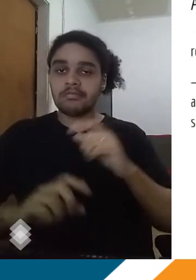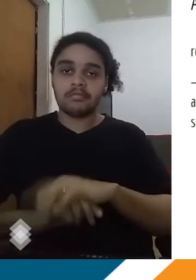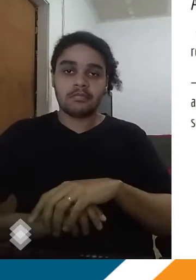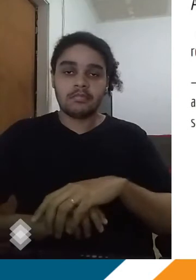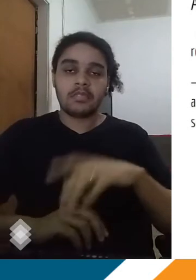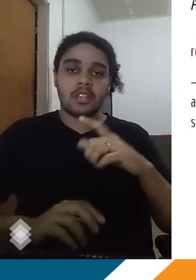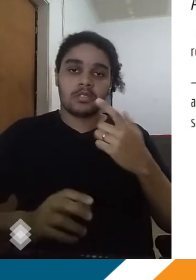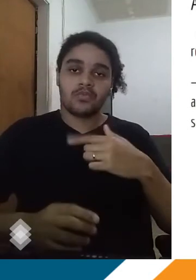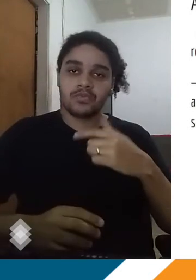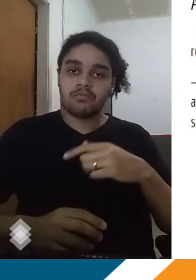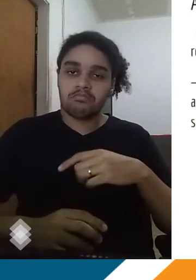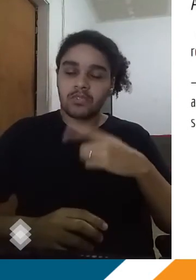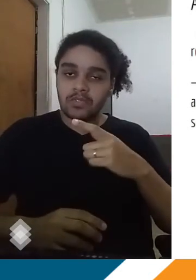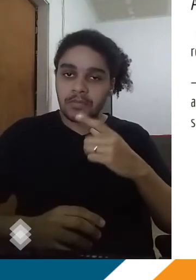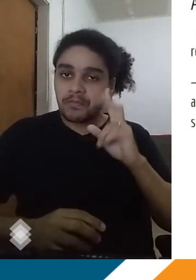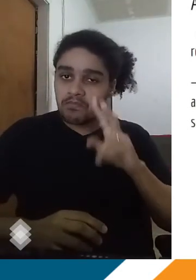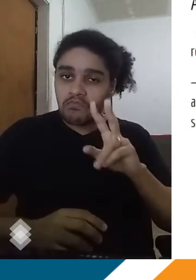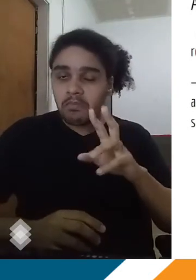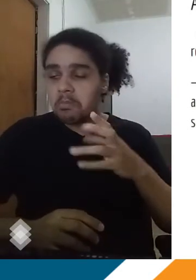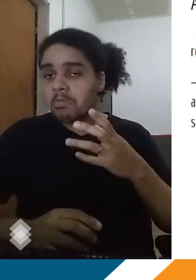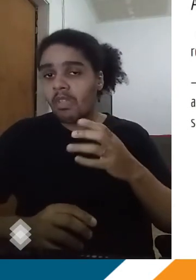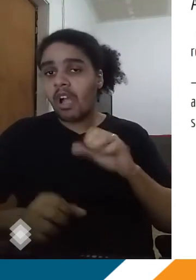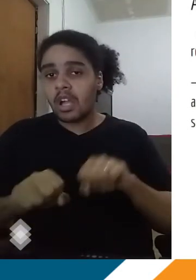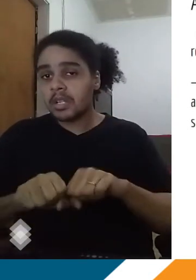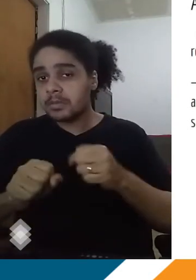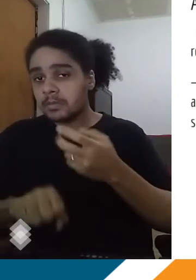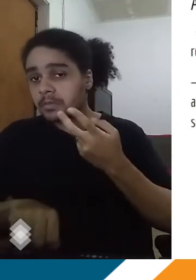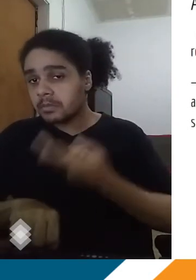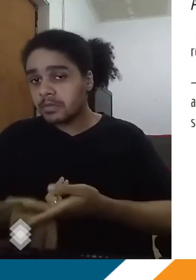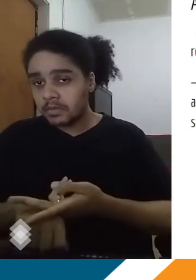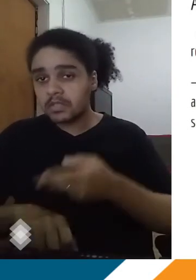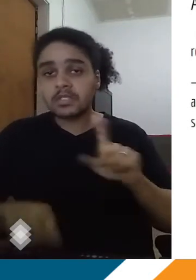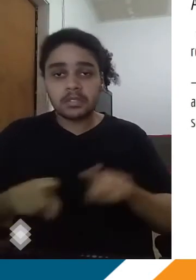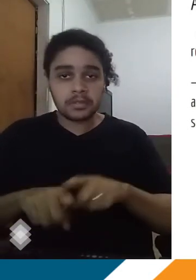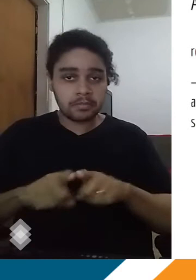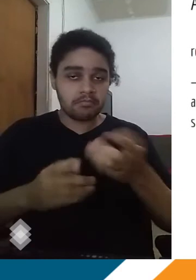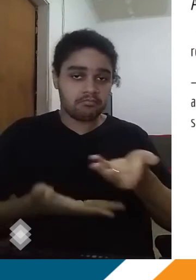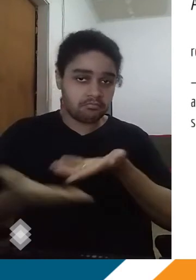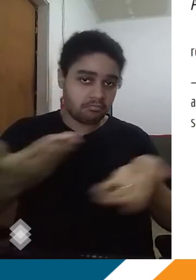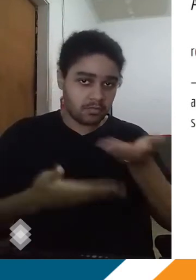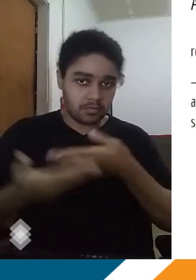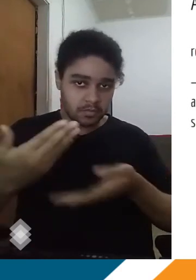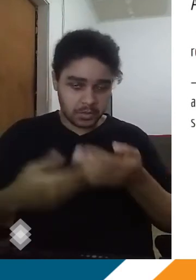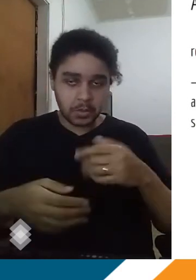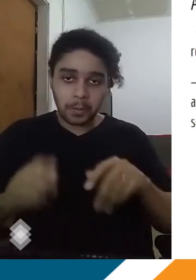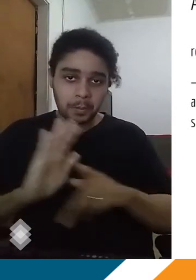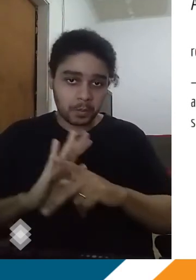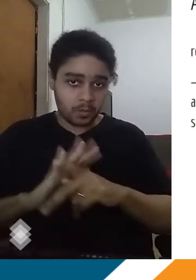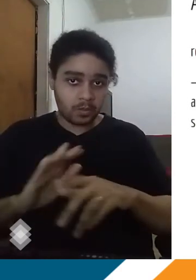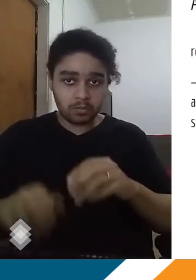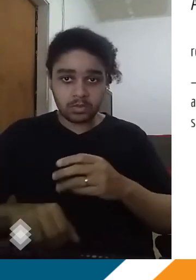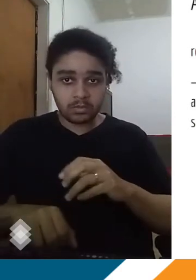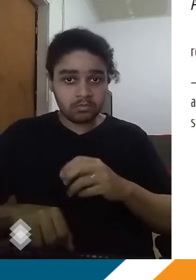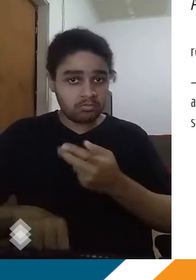E a erosão, ela, além de considerar essa desagregação das rochas, ela também considera o transporte desses sedimentos, que vão